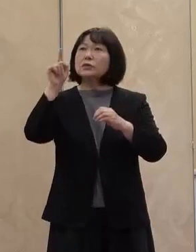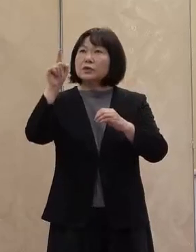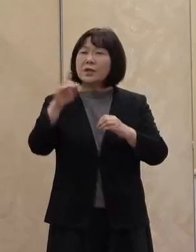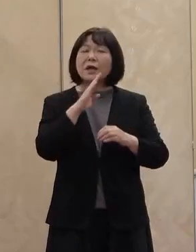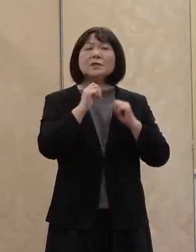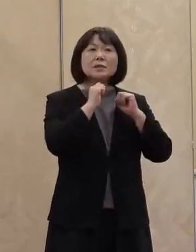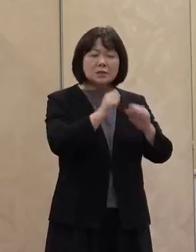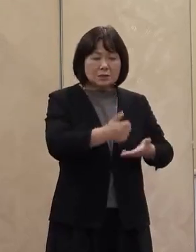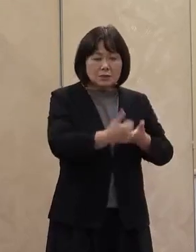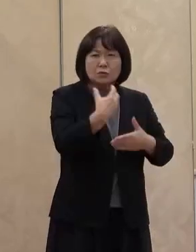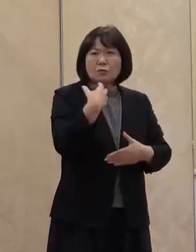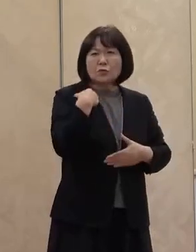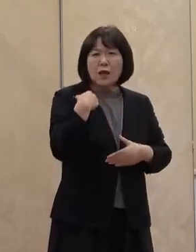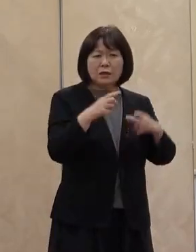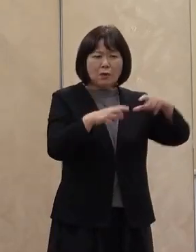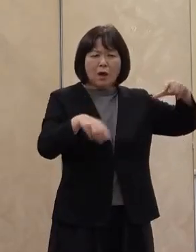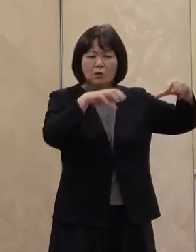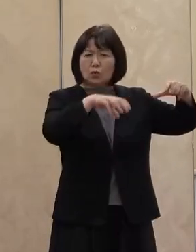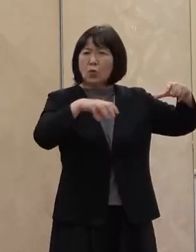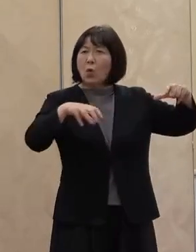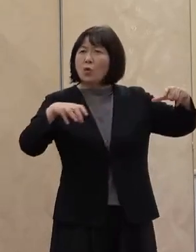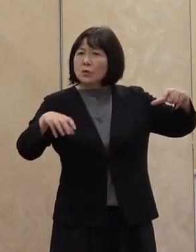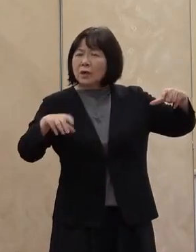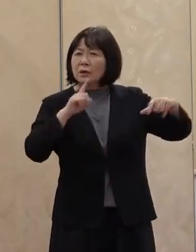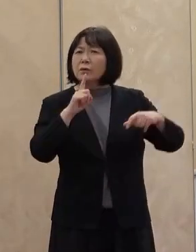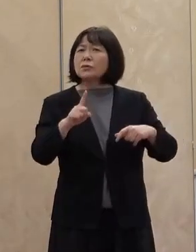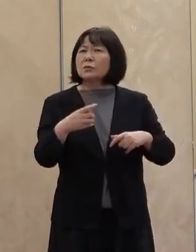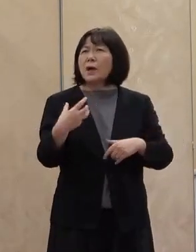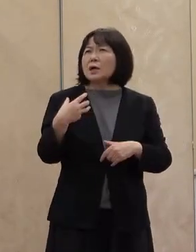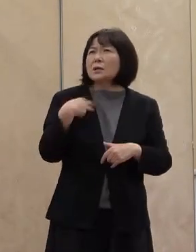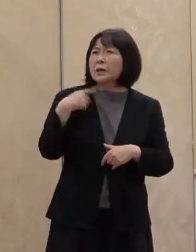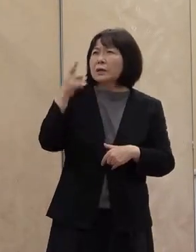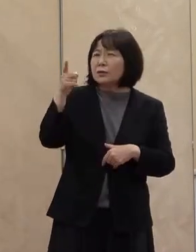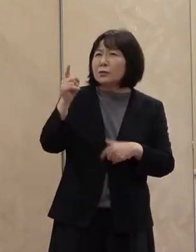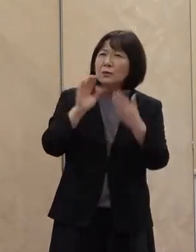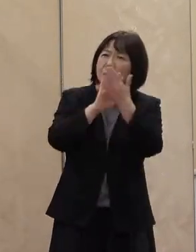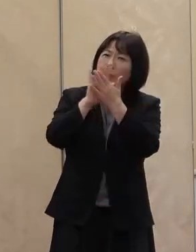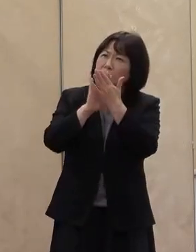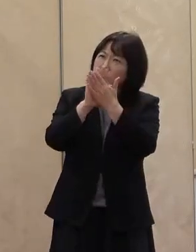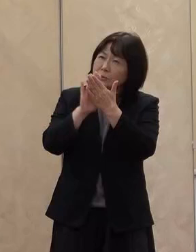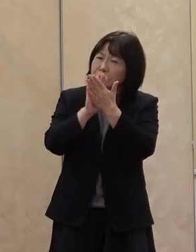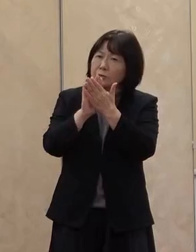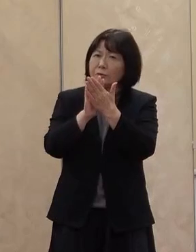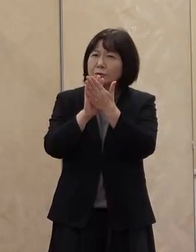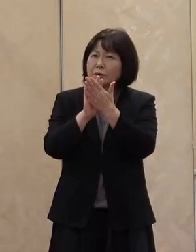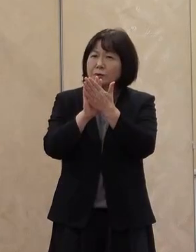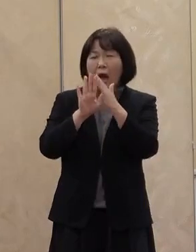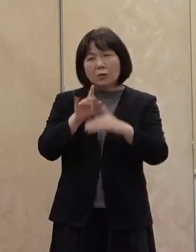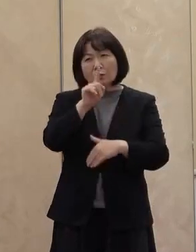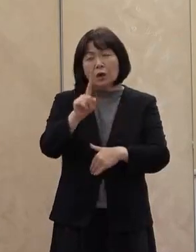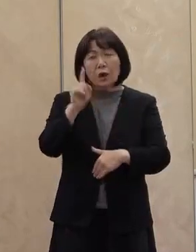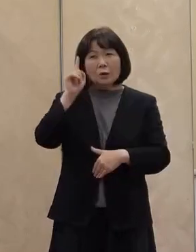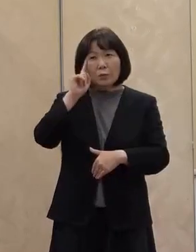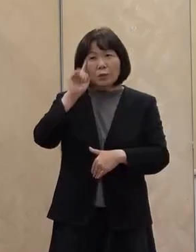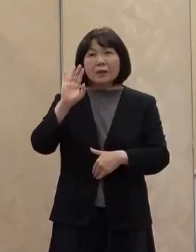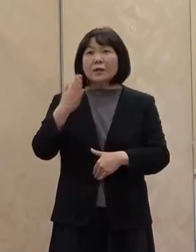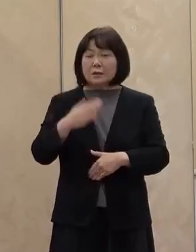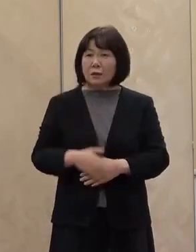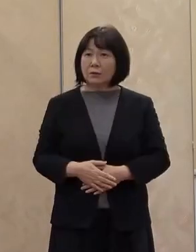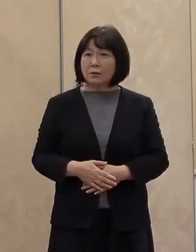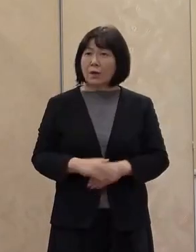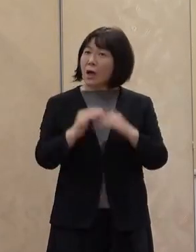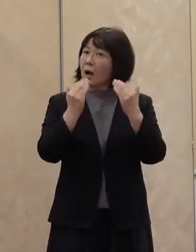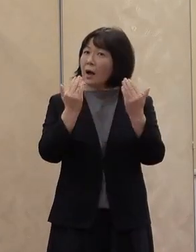道府県っていうのはちょっと責任という意味ではちょっとミックスっていうか曖昧なところもあるのかなとも思ったんですけど、あんまり